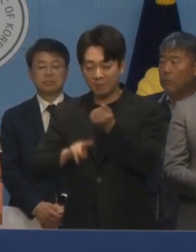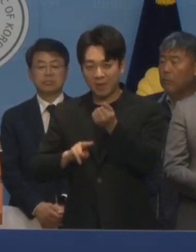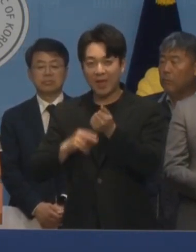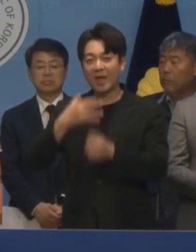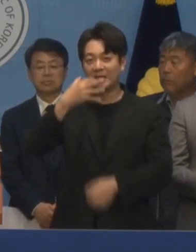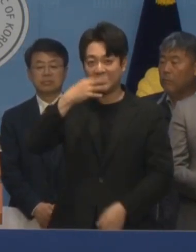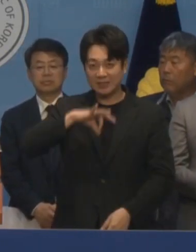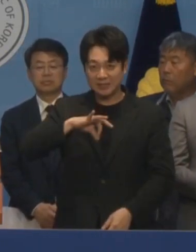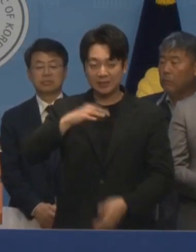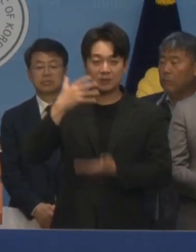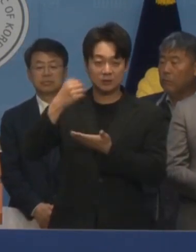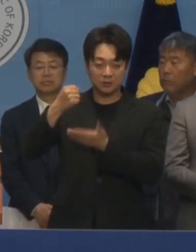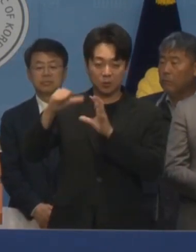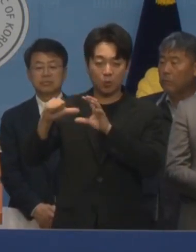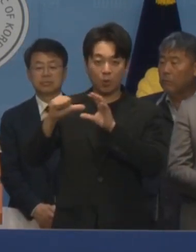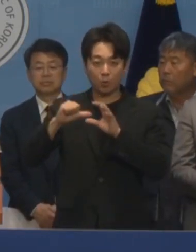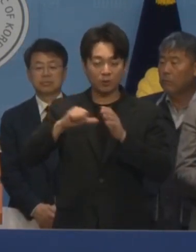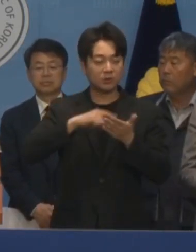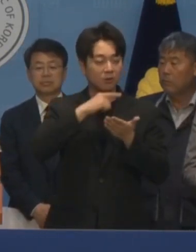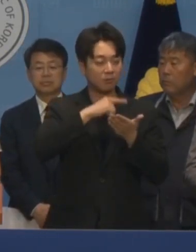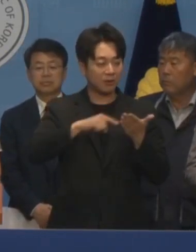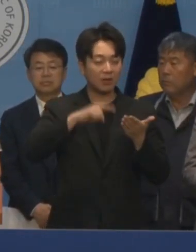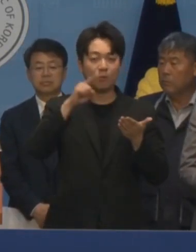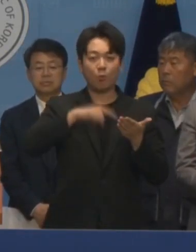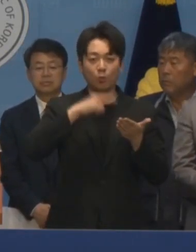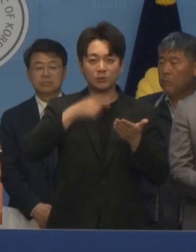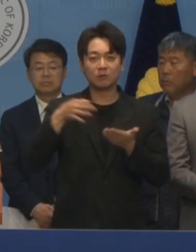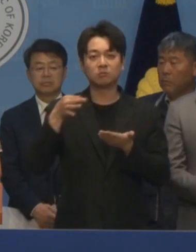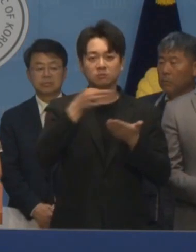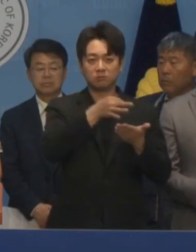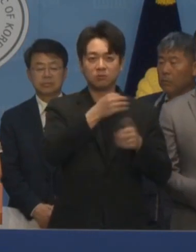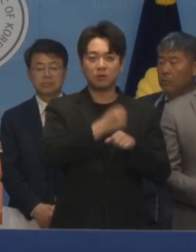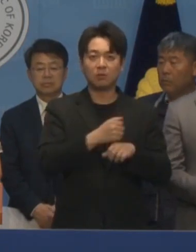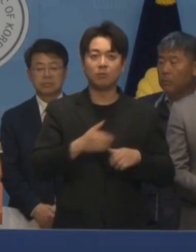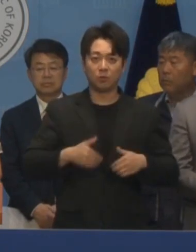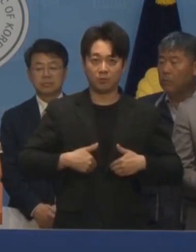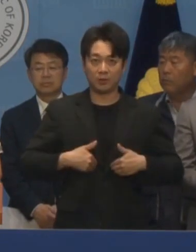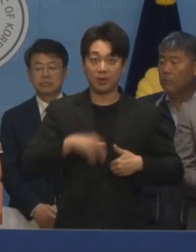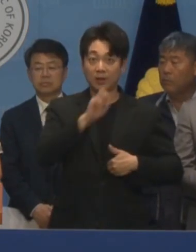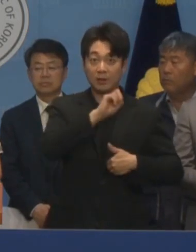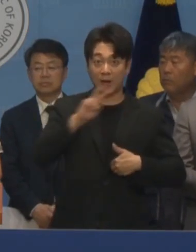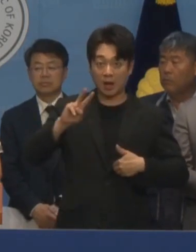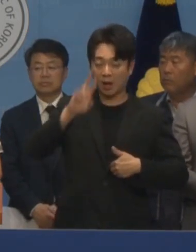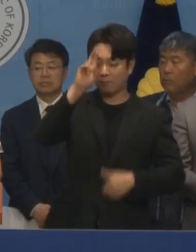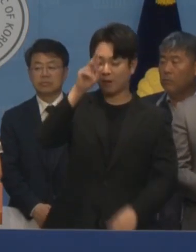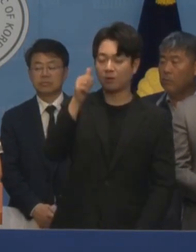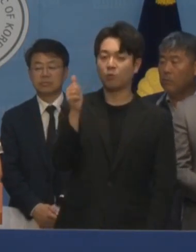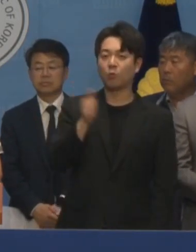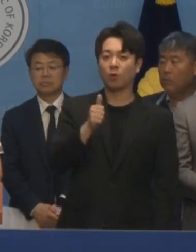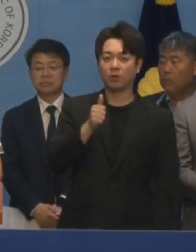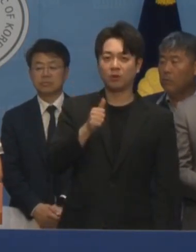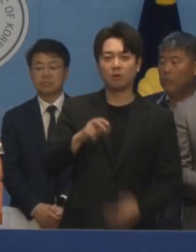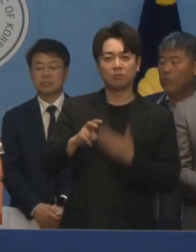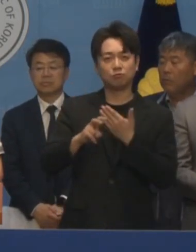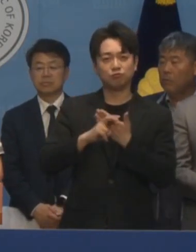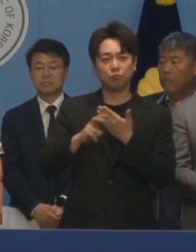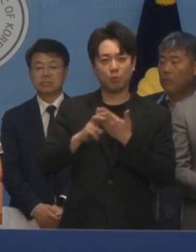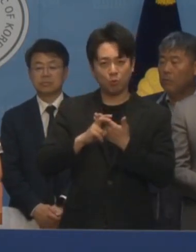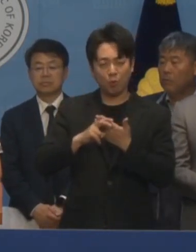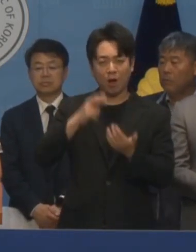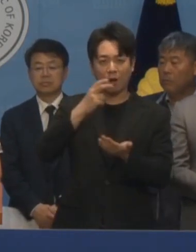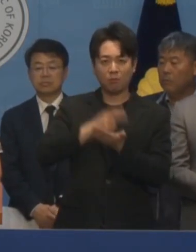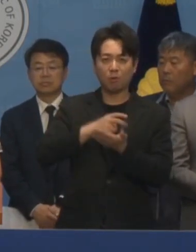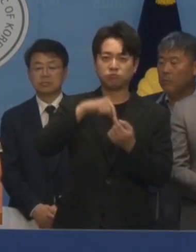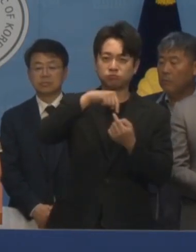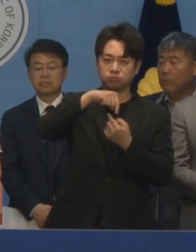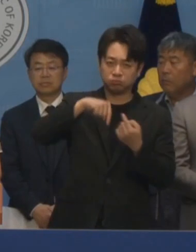출연하여 체불임금을 변제해야 합니다. 이것만이 박영우 회장의 비도덕과 불법 경영에 대한